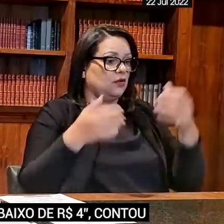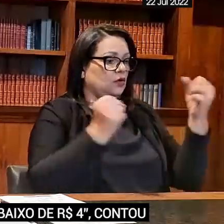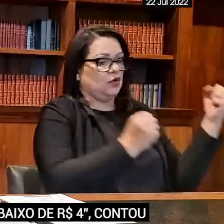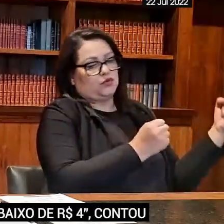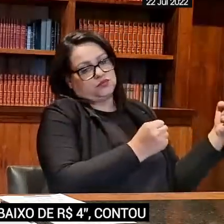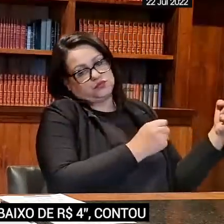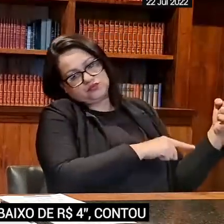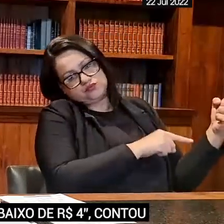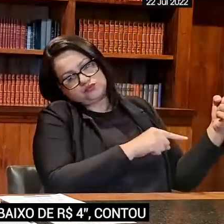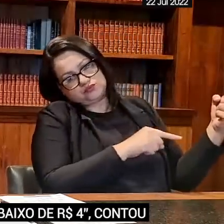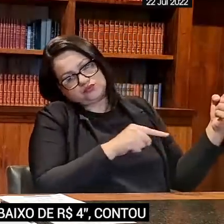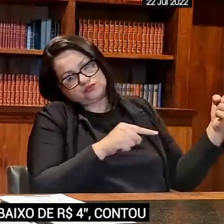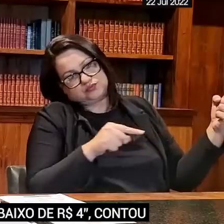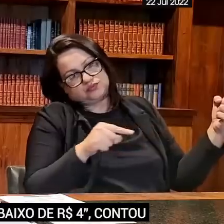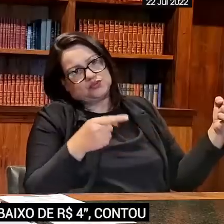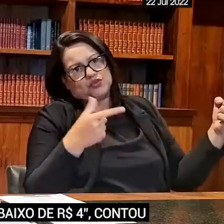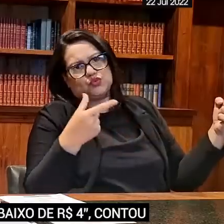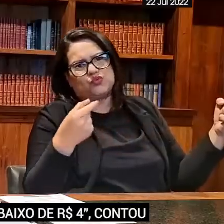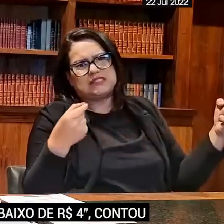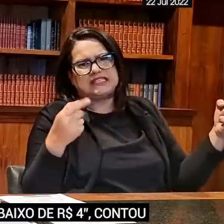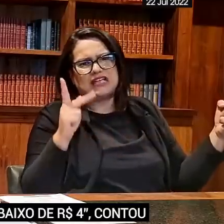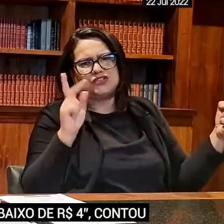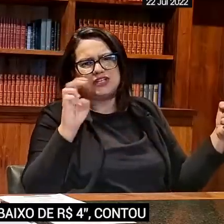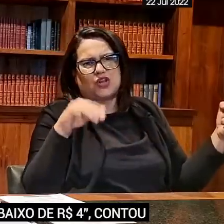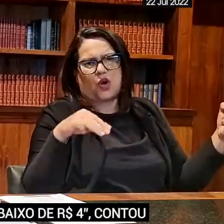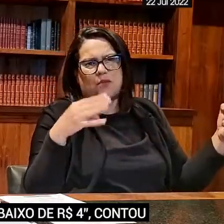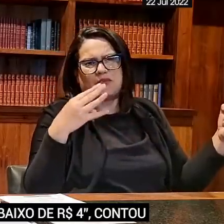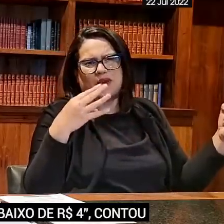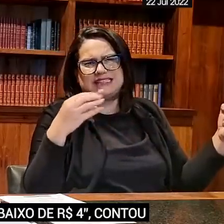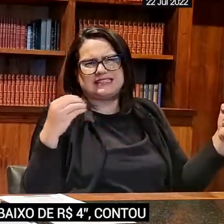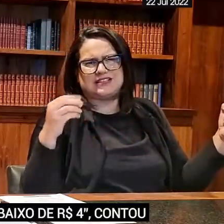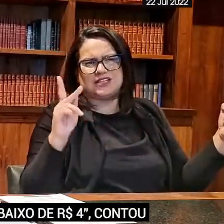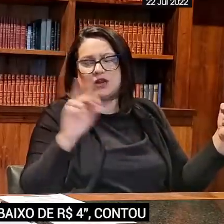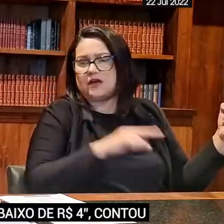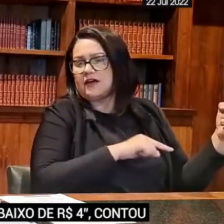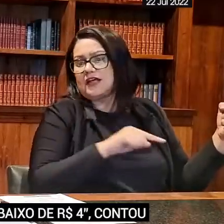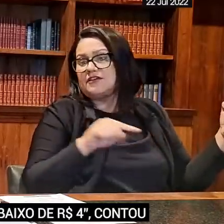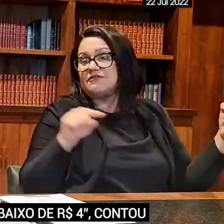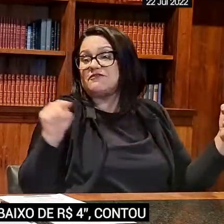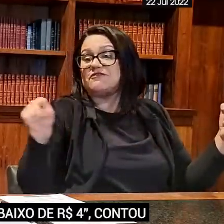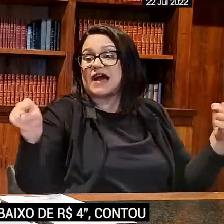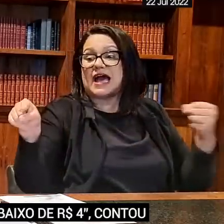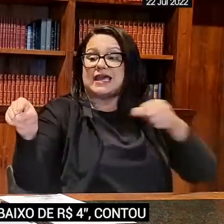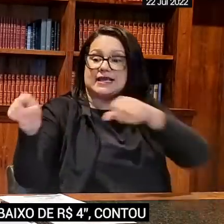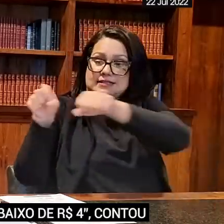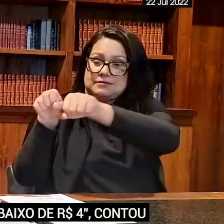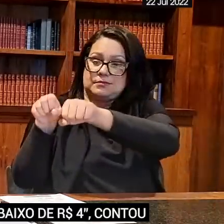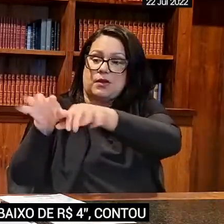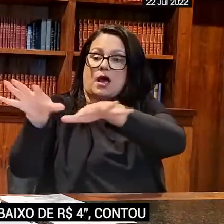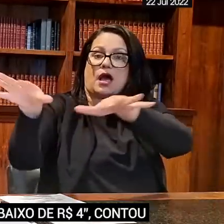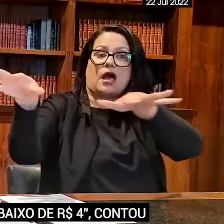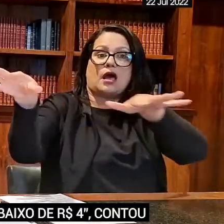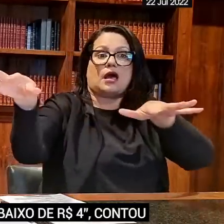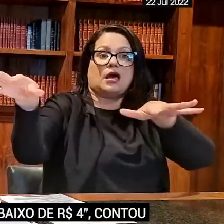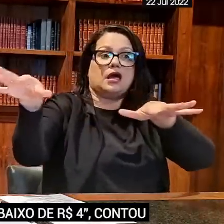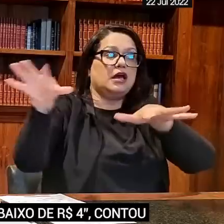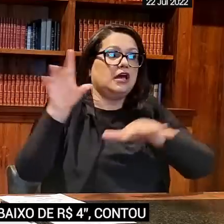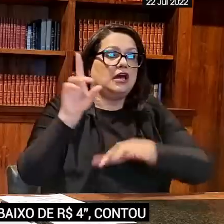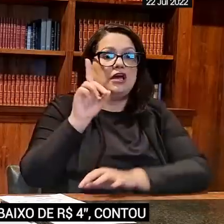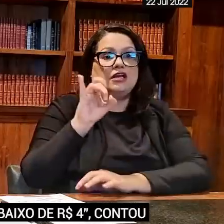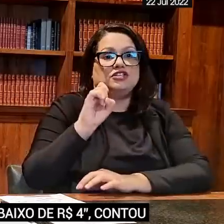atanol andava 200 300 400 km até de cima depois voltava em direção aos Vila